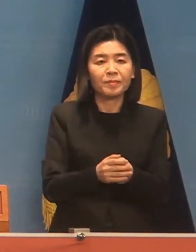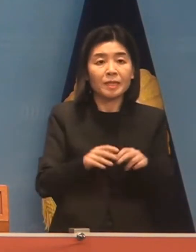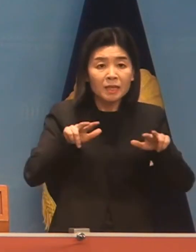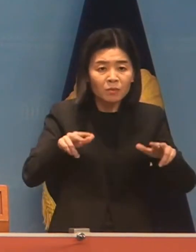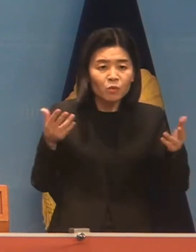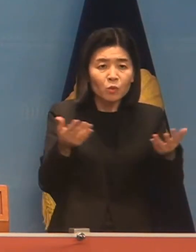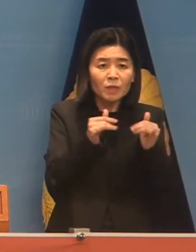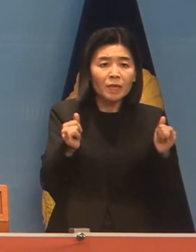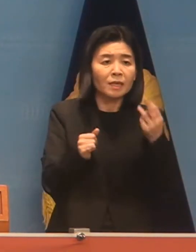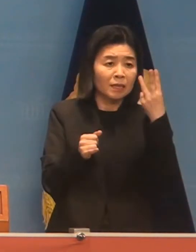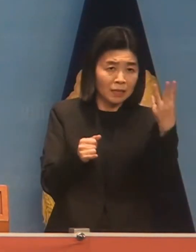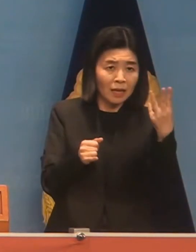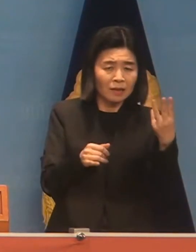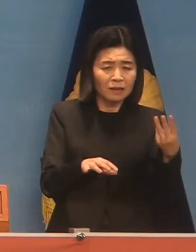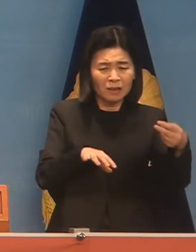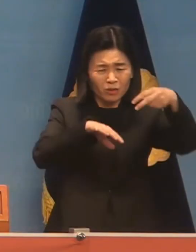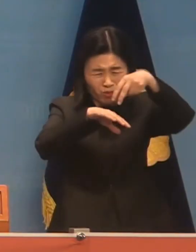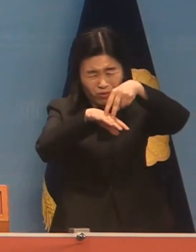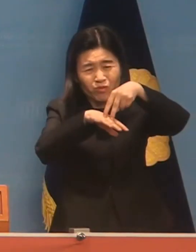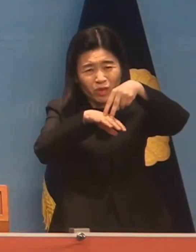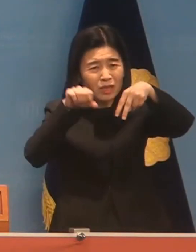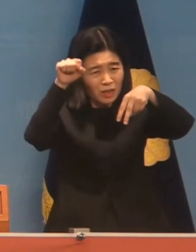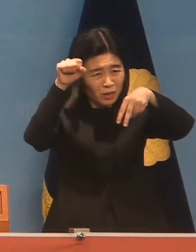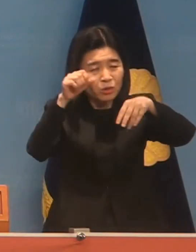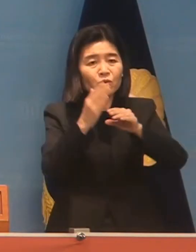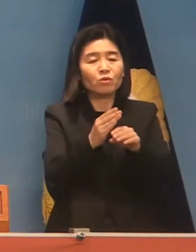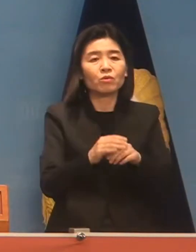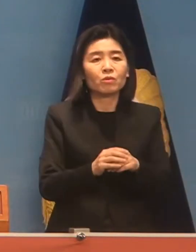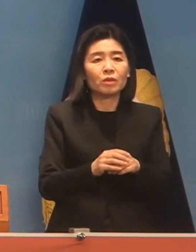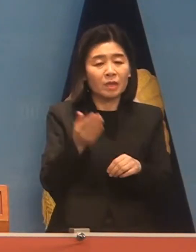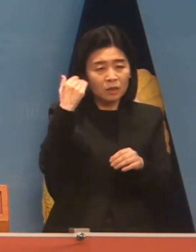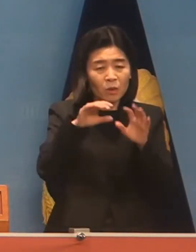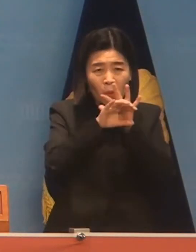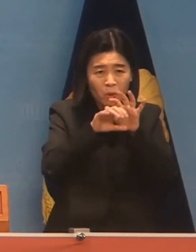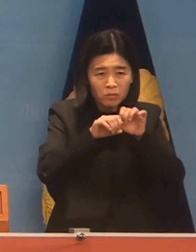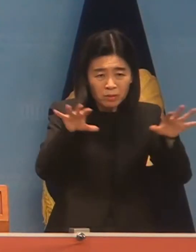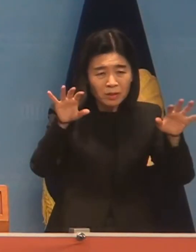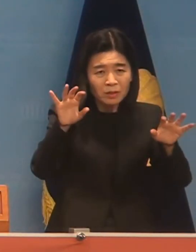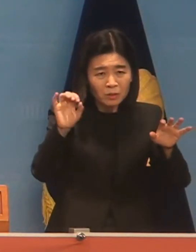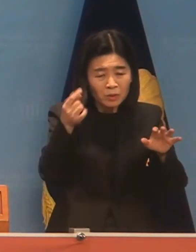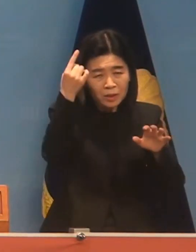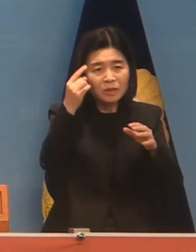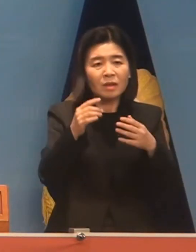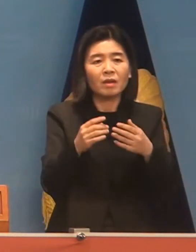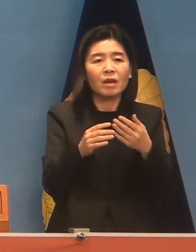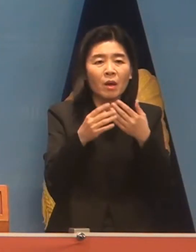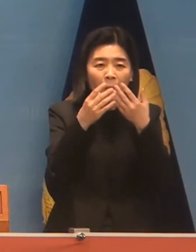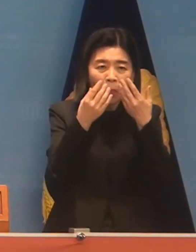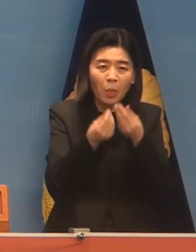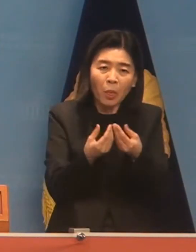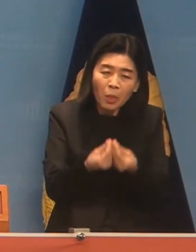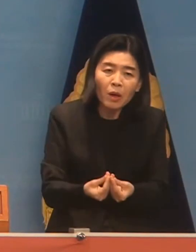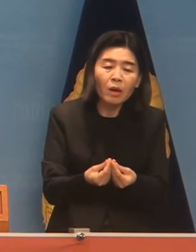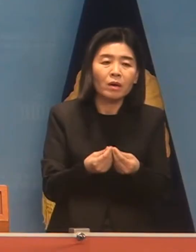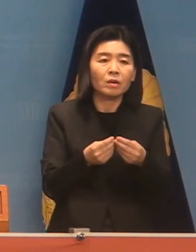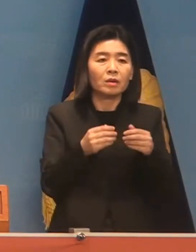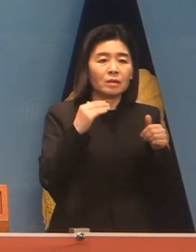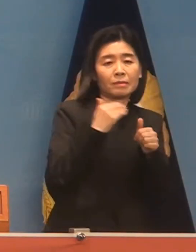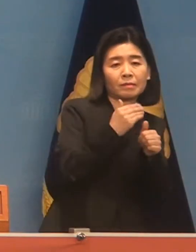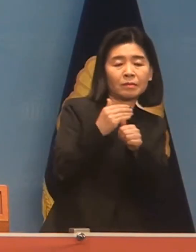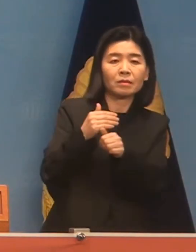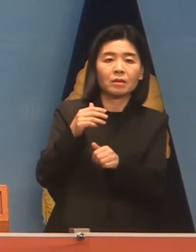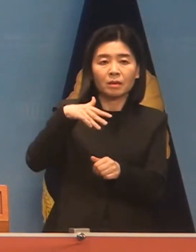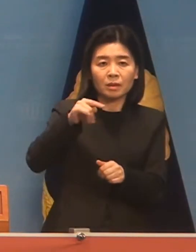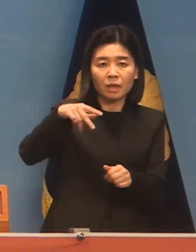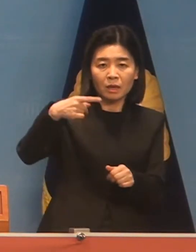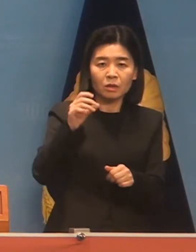노동자가 고공에 올라가 있습니다. 코로나 시국을 핑계로 노조 파괴를 위해 정리해고를 실시한 세종호텔,